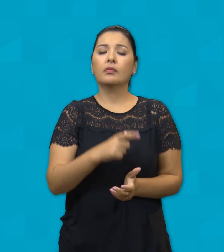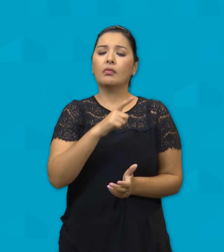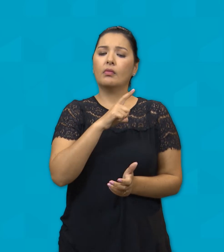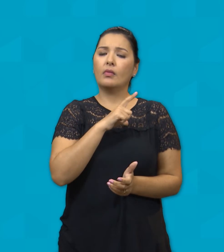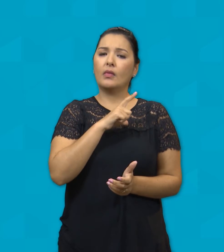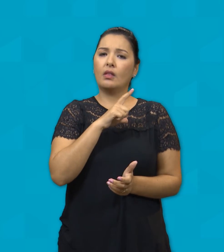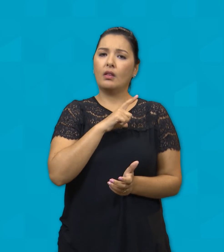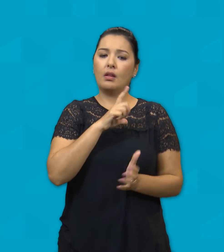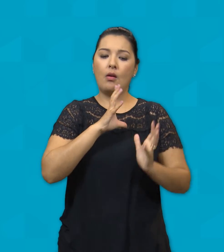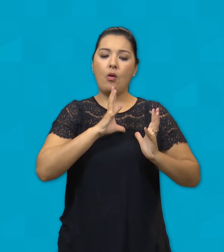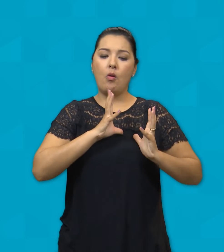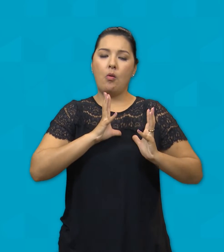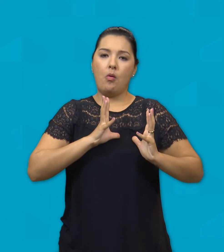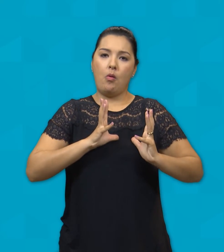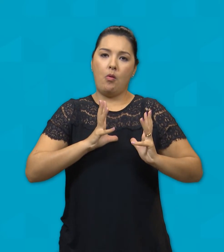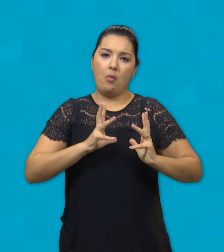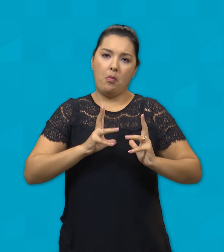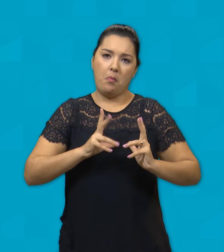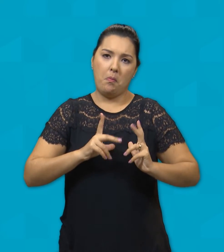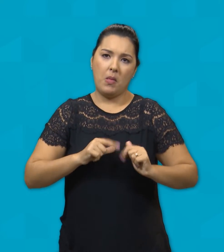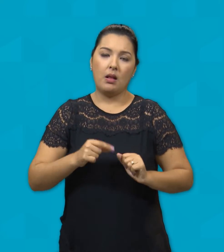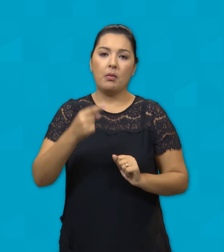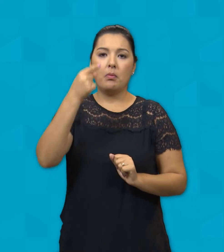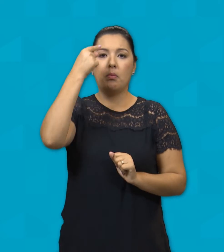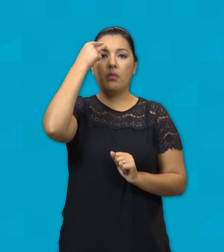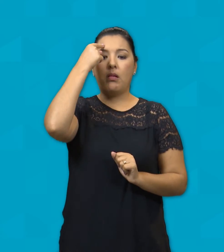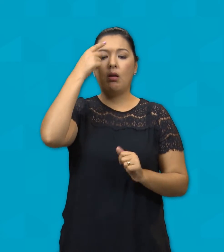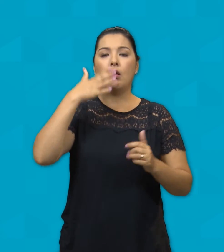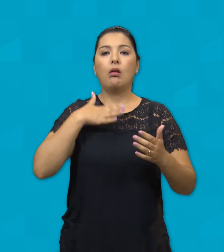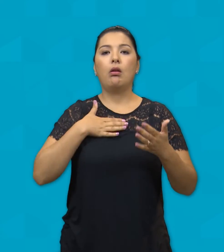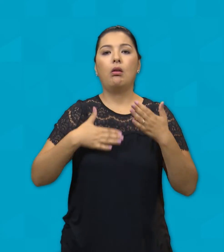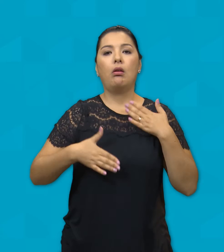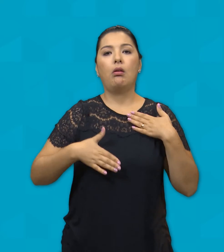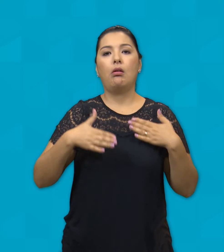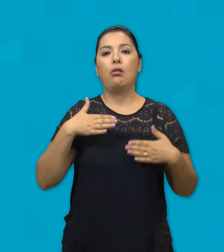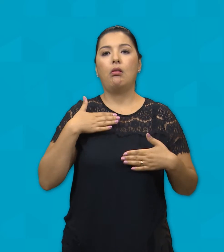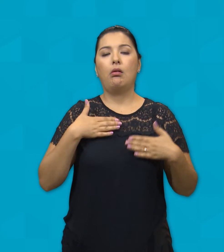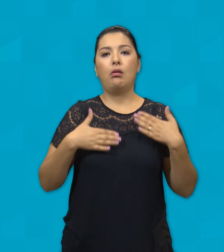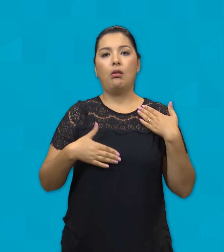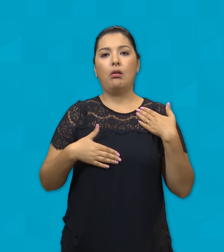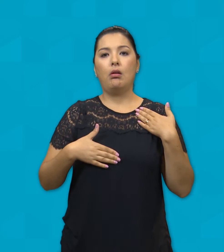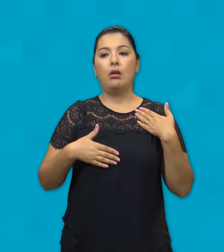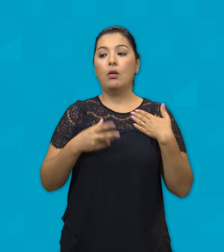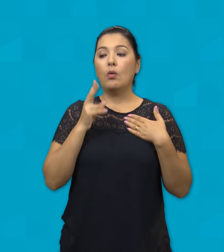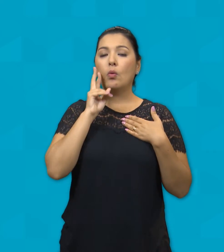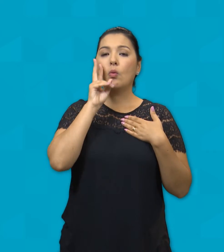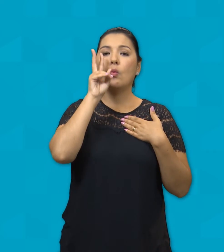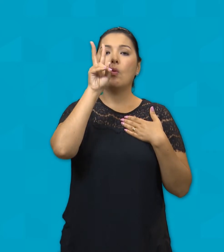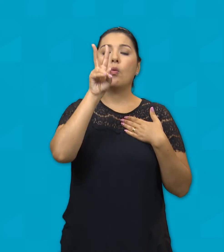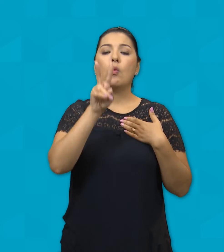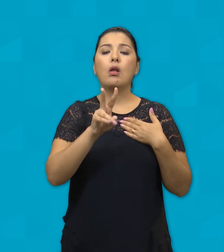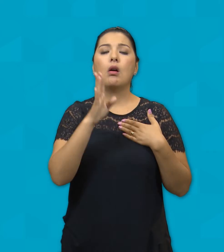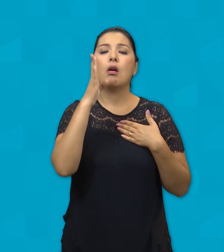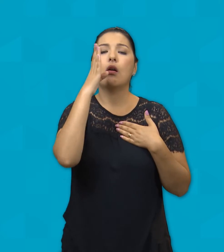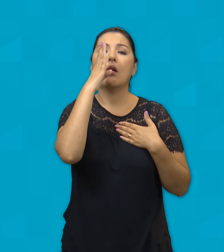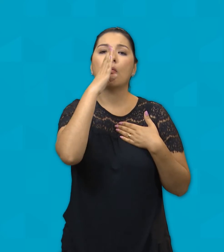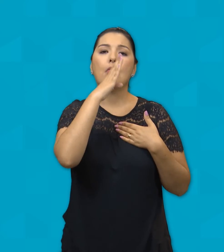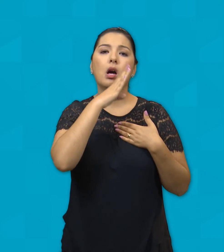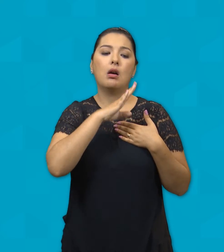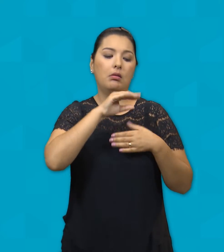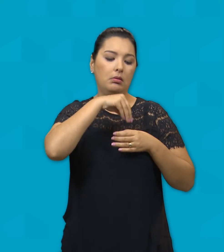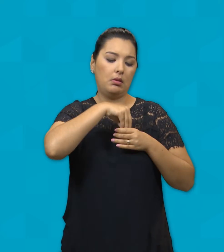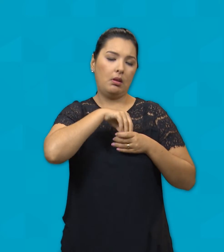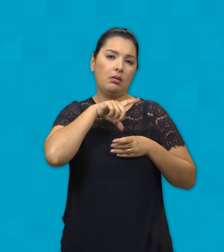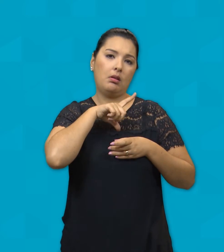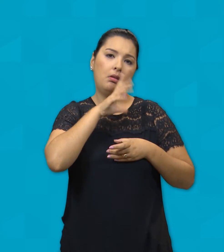de purificação meramente externa e não olhavam para a maldade que